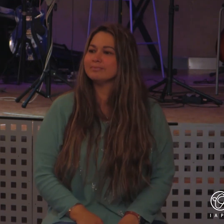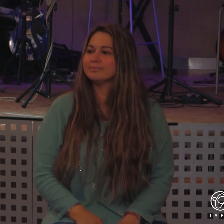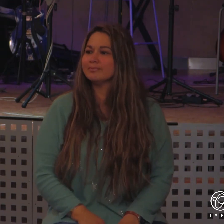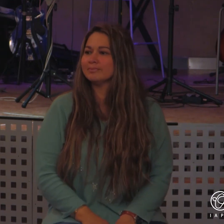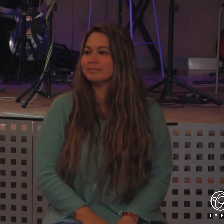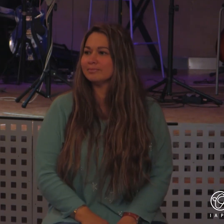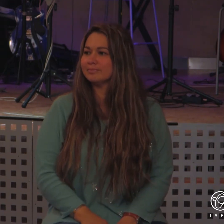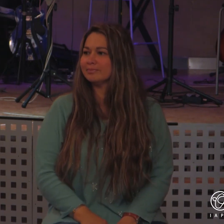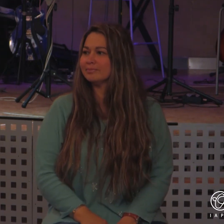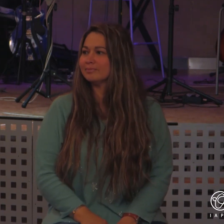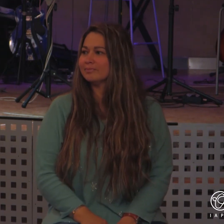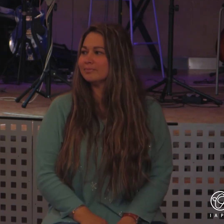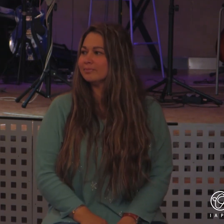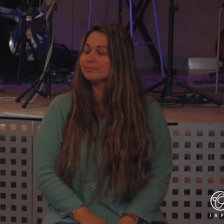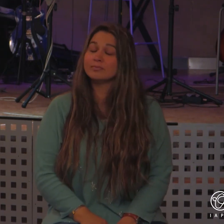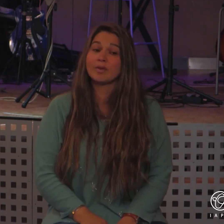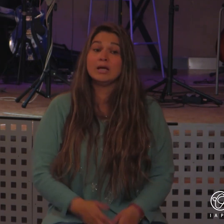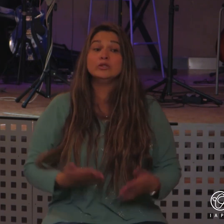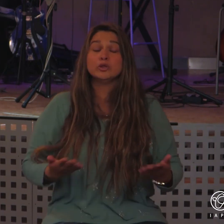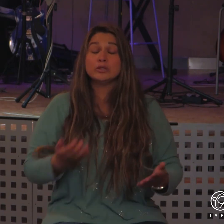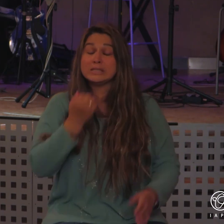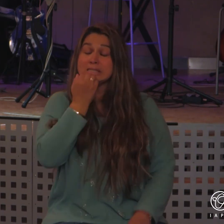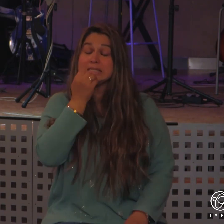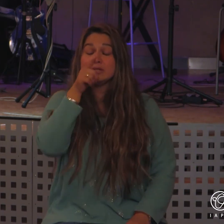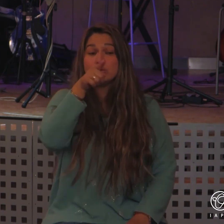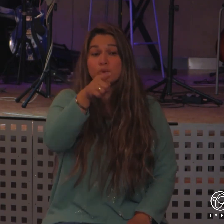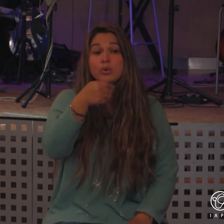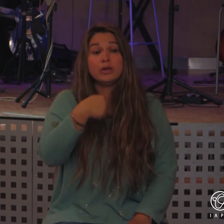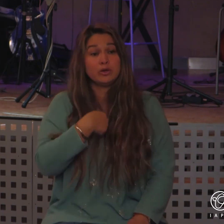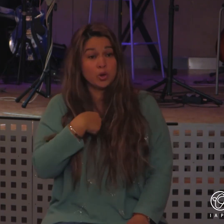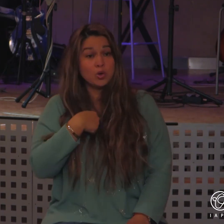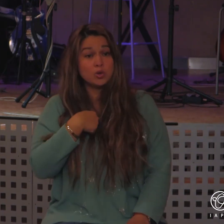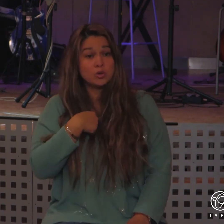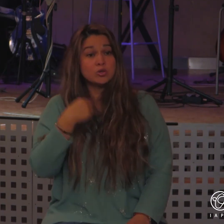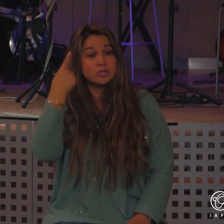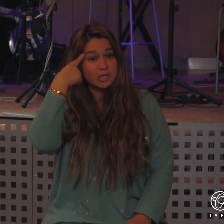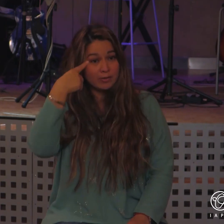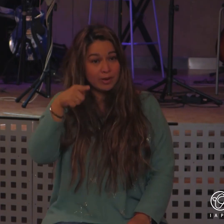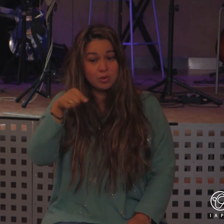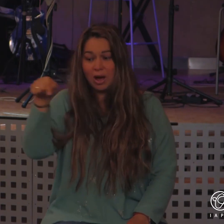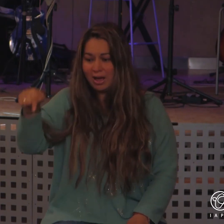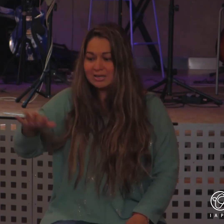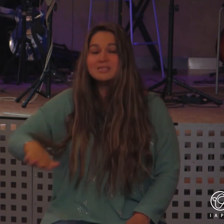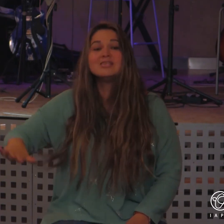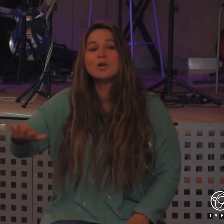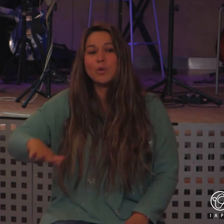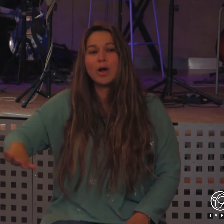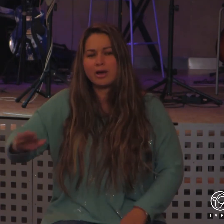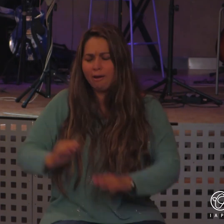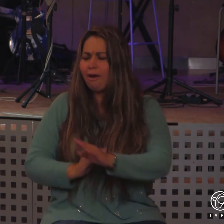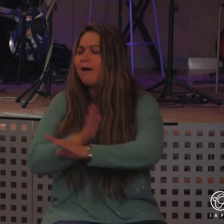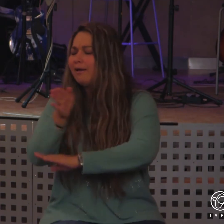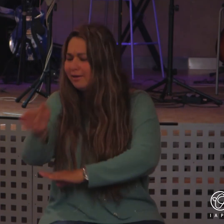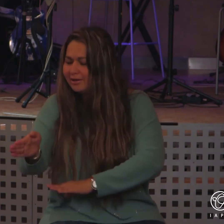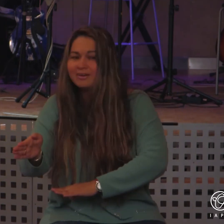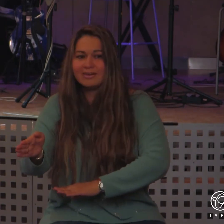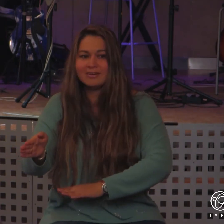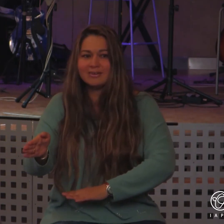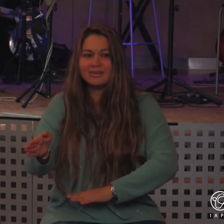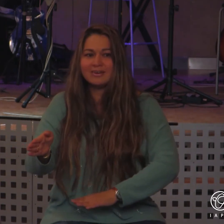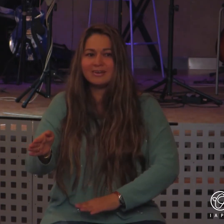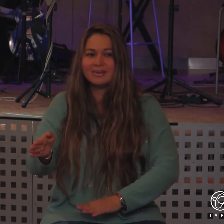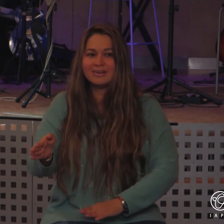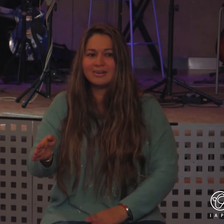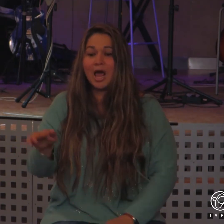recapitular. Cuando tú y yo sabemos acudir a Mizpa o Mispa, es